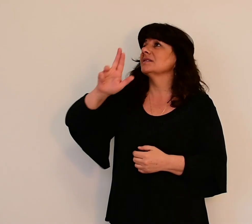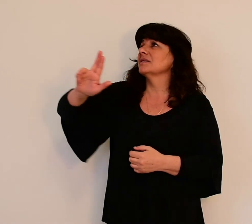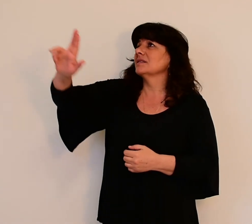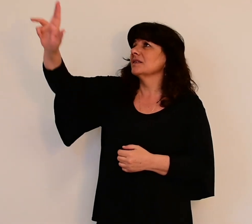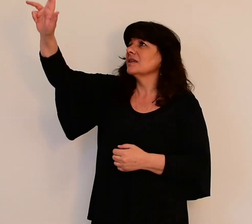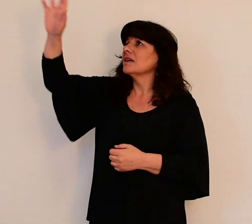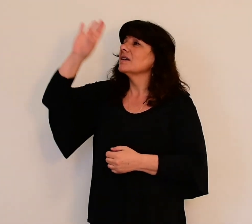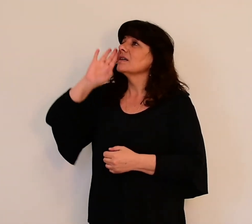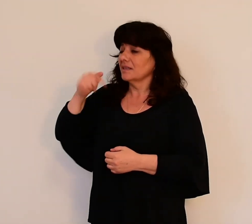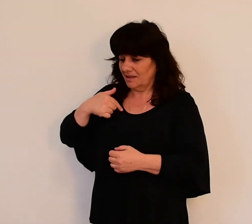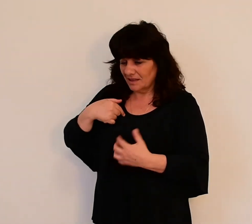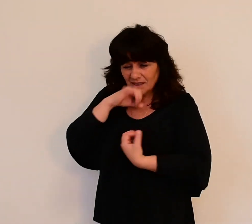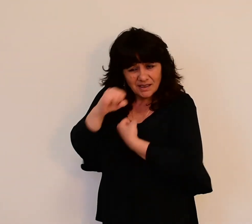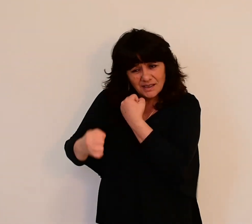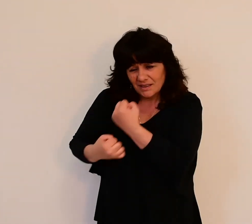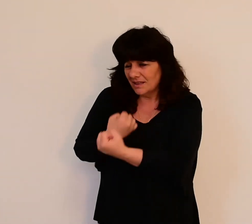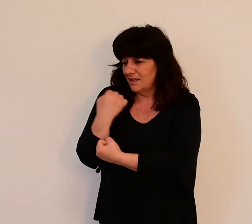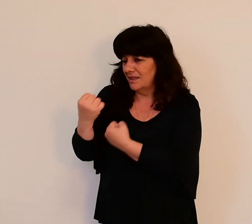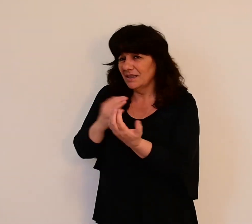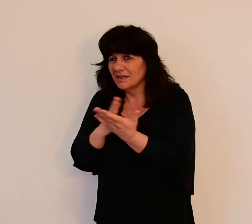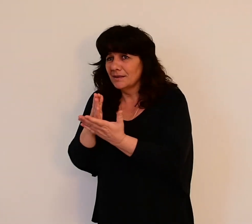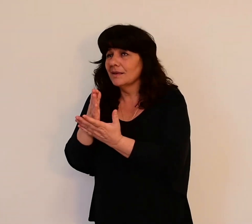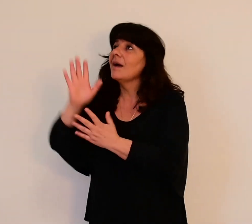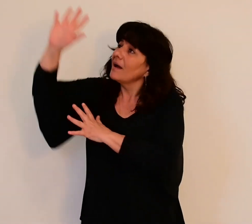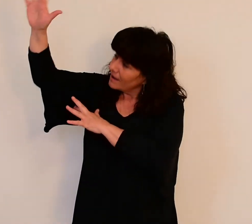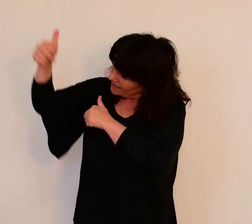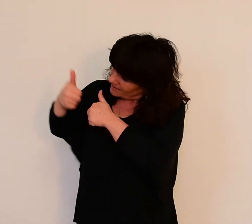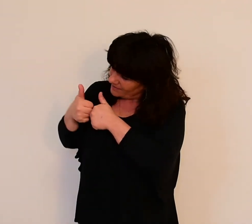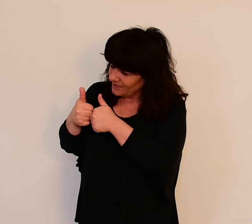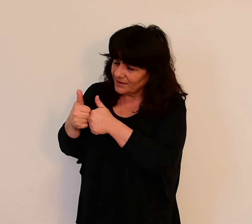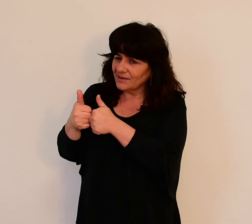Seigneur, dans mon épreuve.